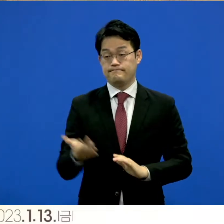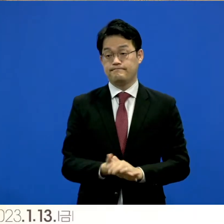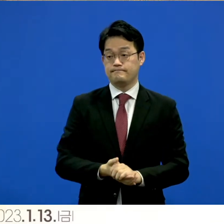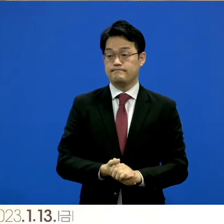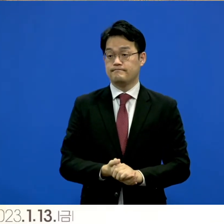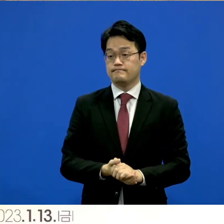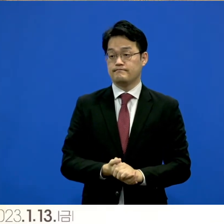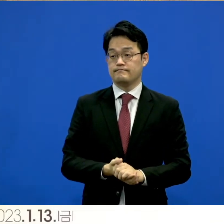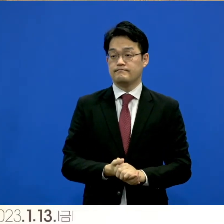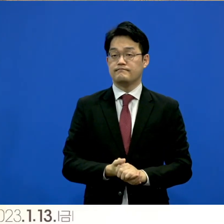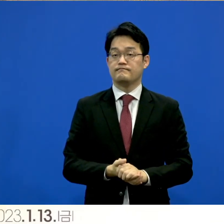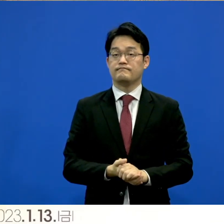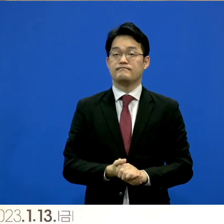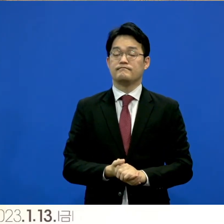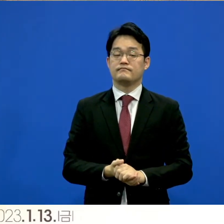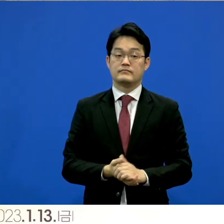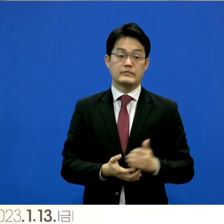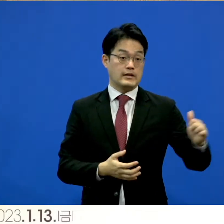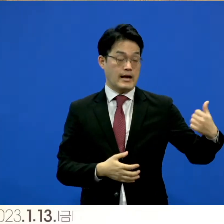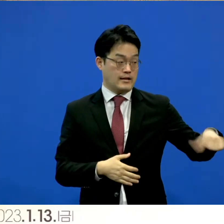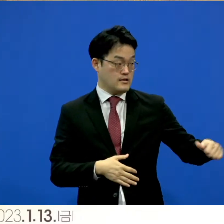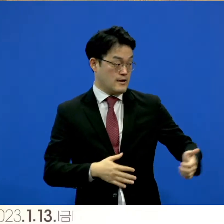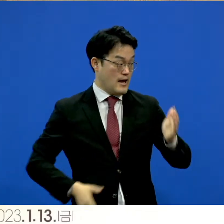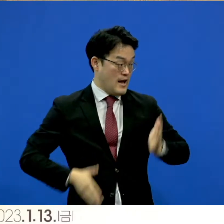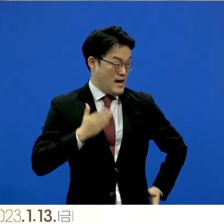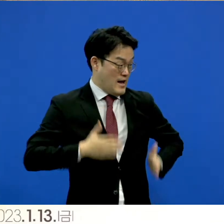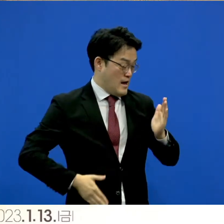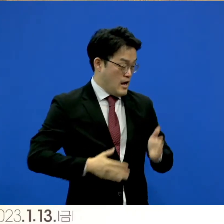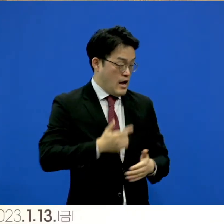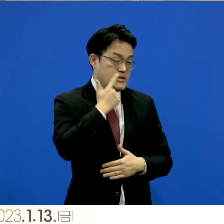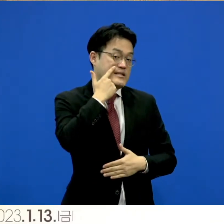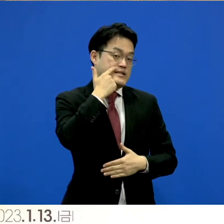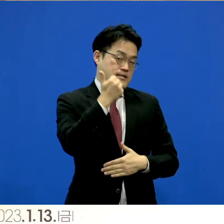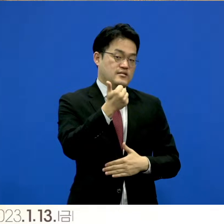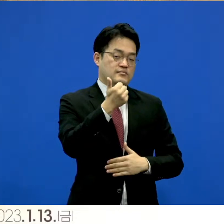이게 이제 앞건이죠. 앞건. 아들을 향해 달려가는 그 아버지.